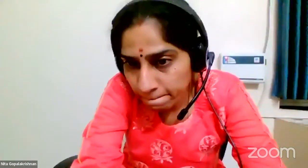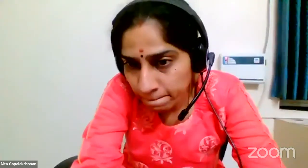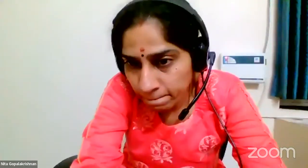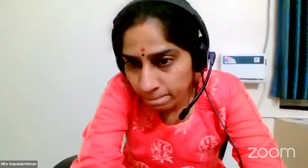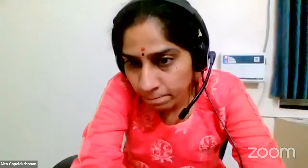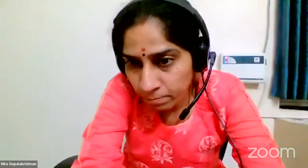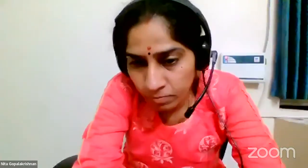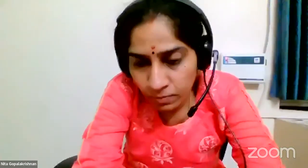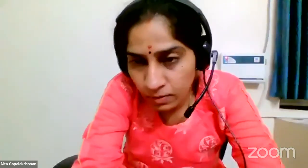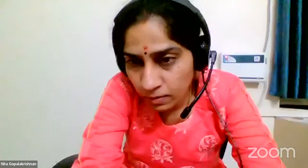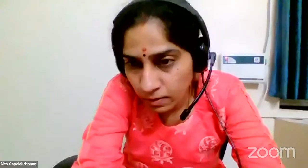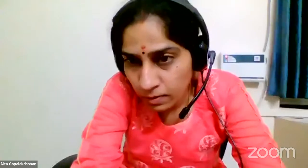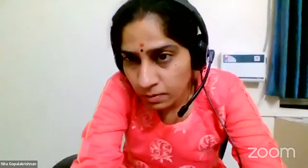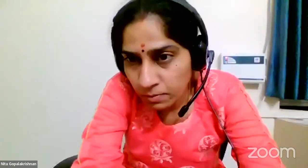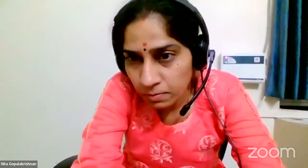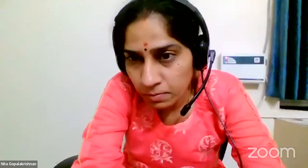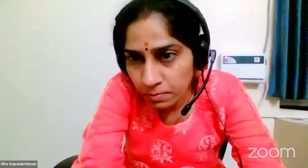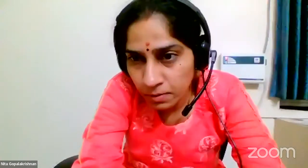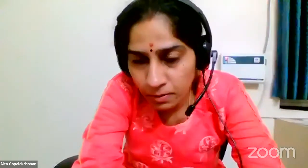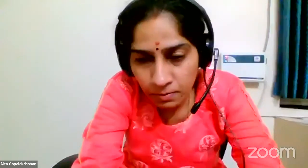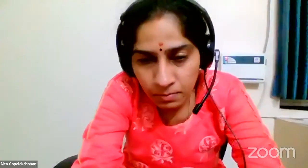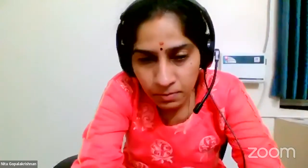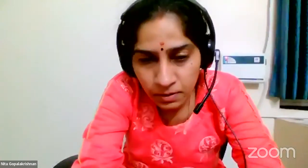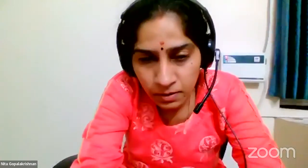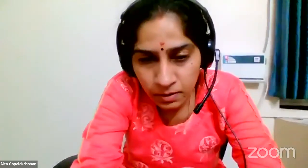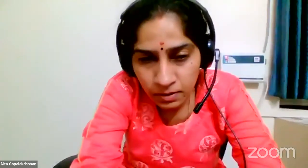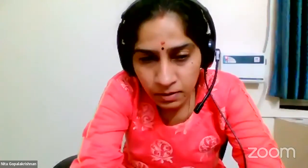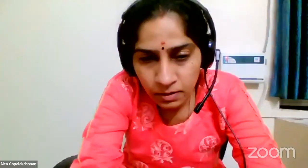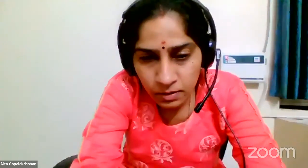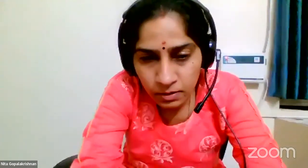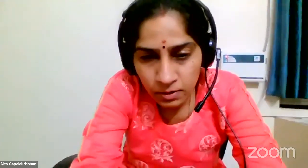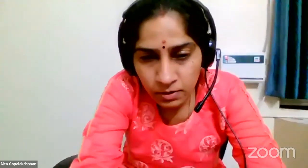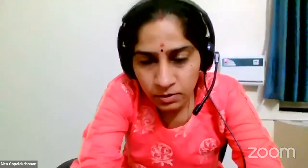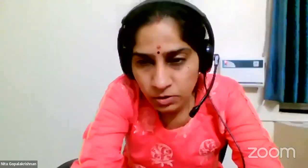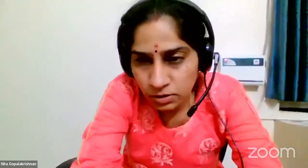आश्रम है ब्रह्मचारी, गृहस्थ, वानप्रस्थ